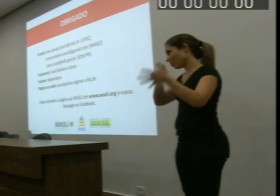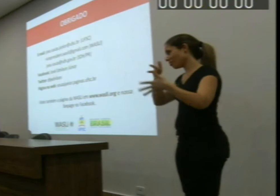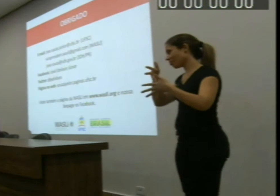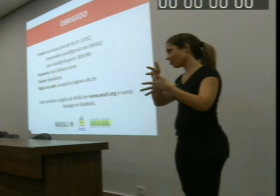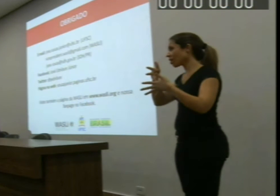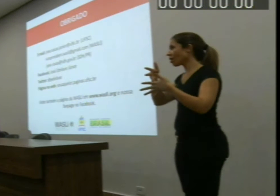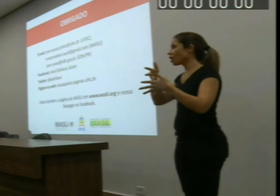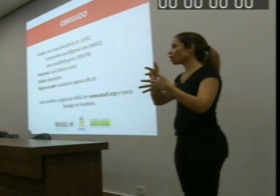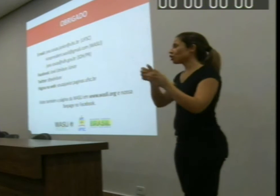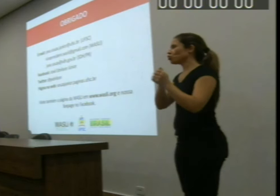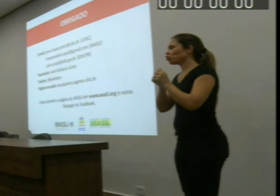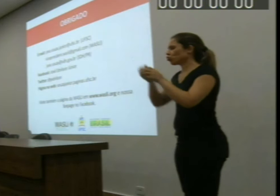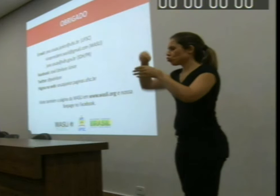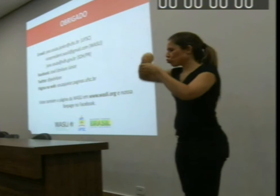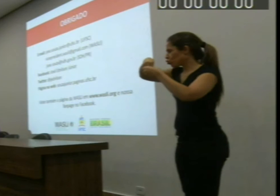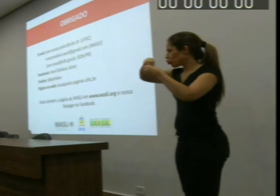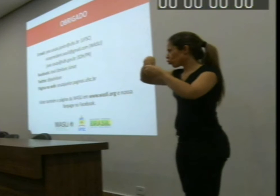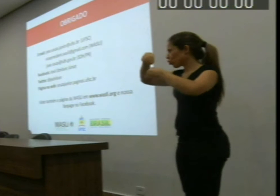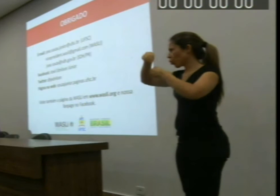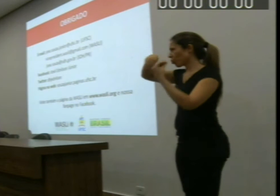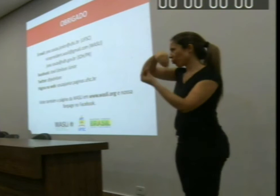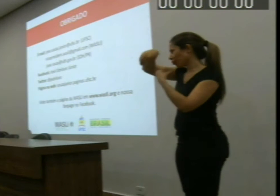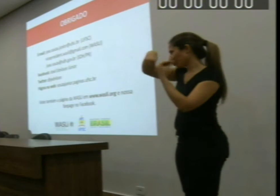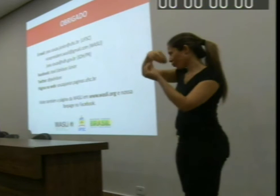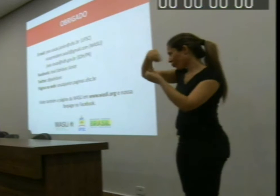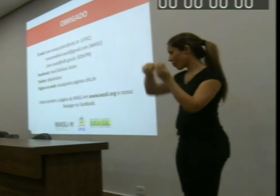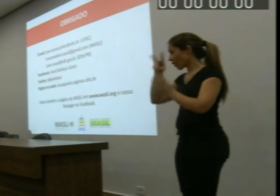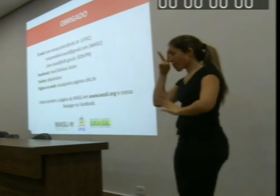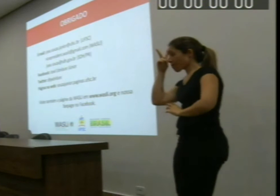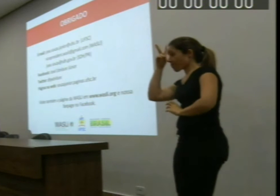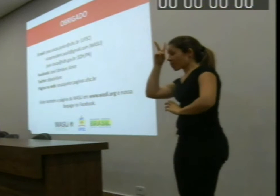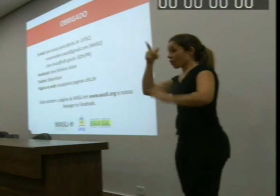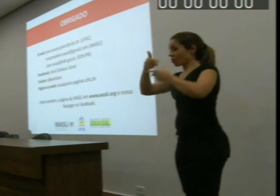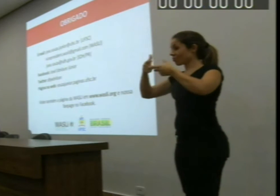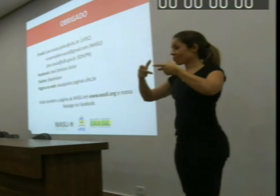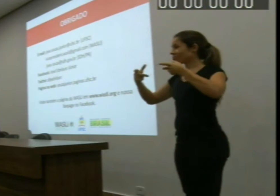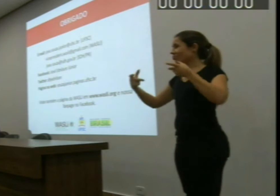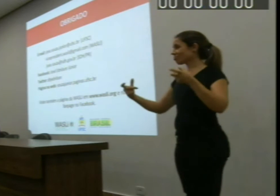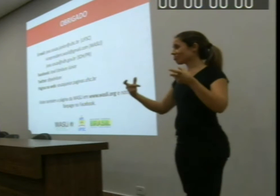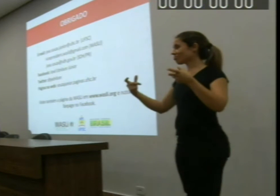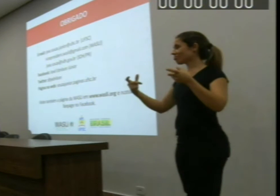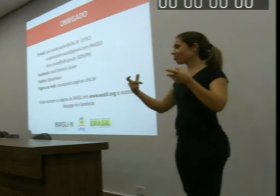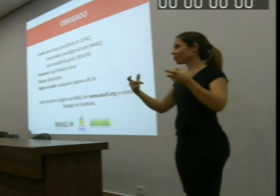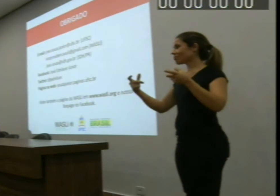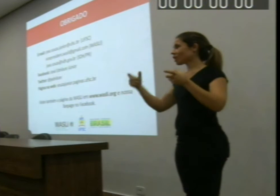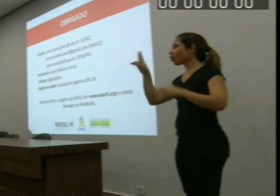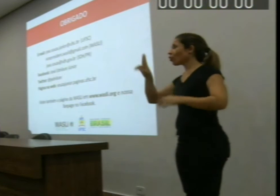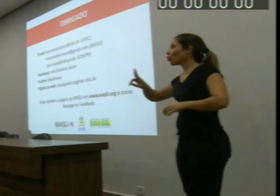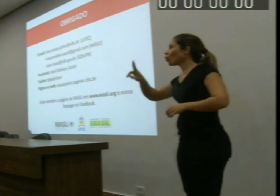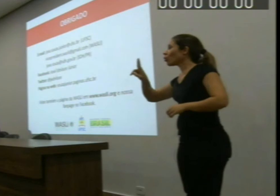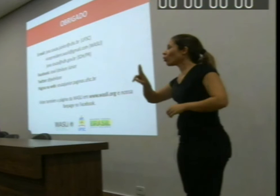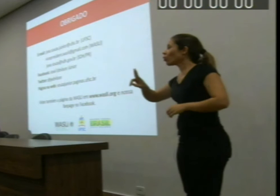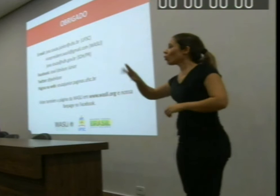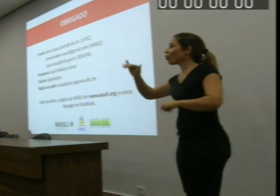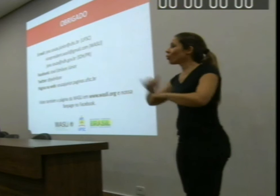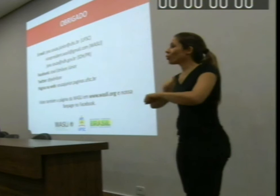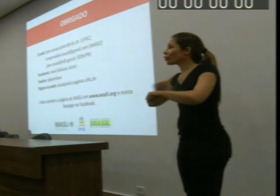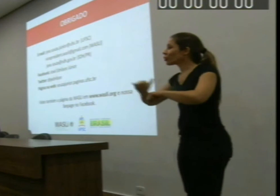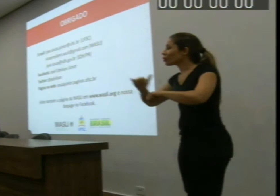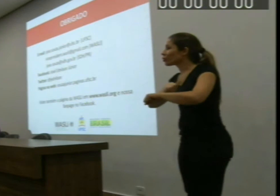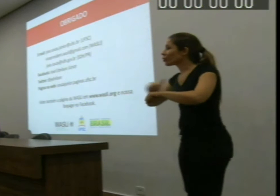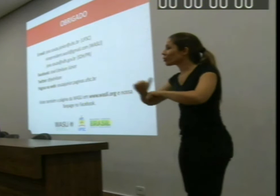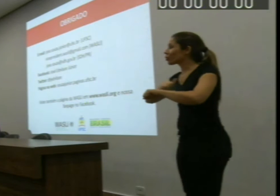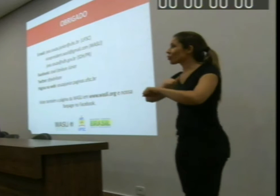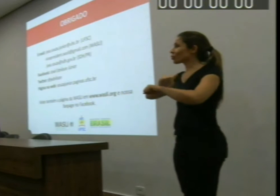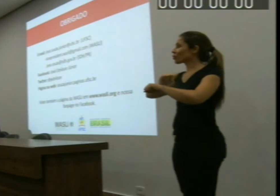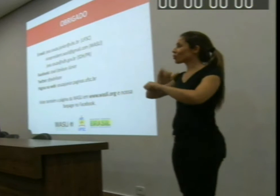países e fortemente ampliada pelo uso de estratégias de